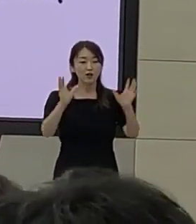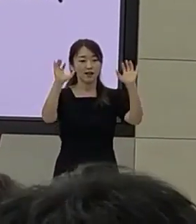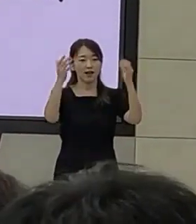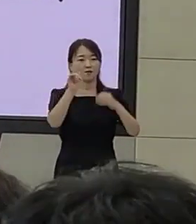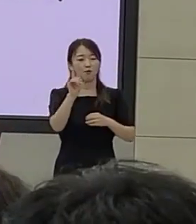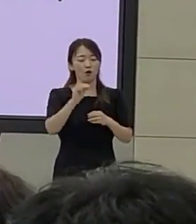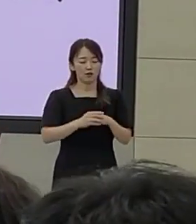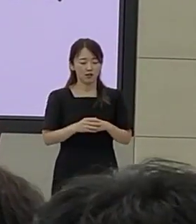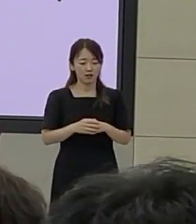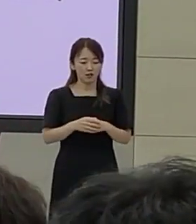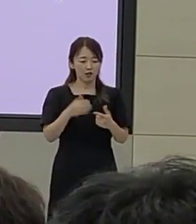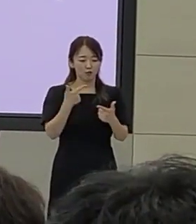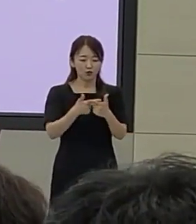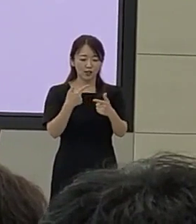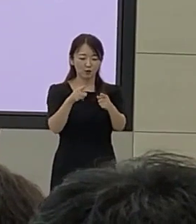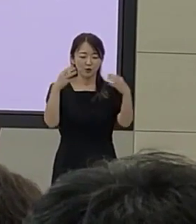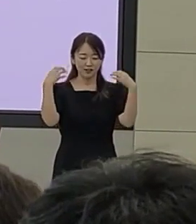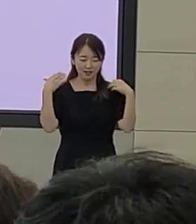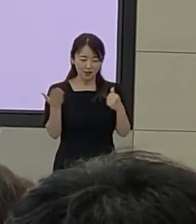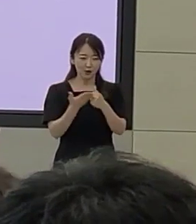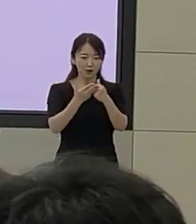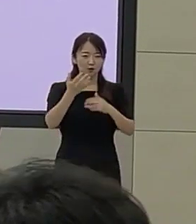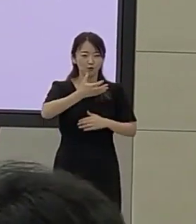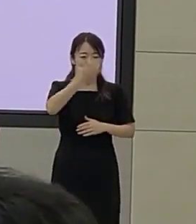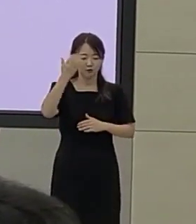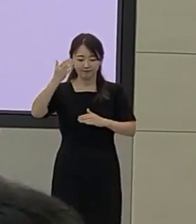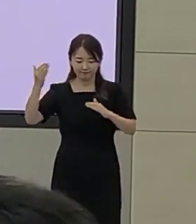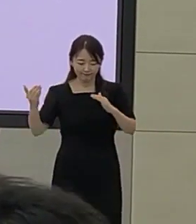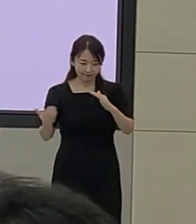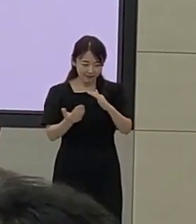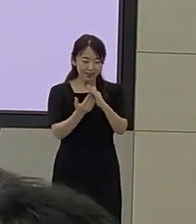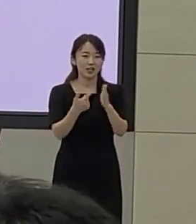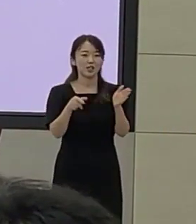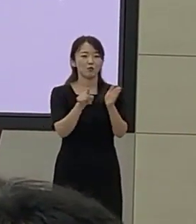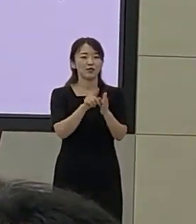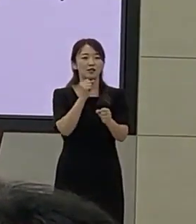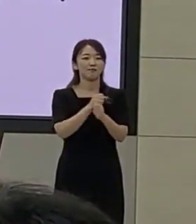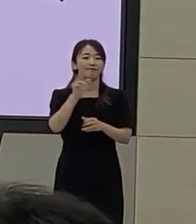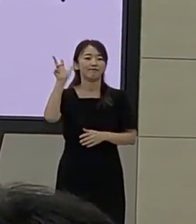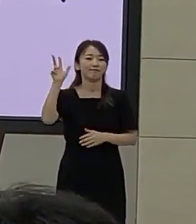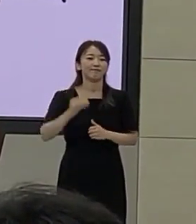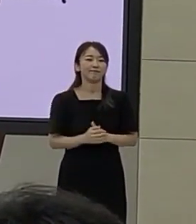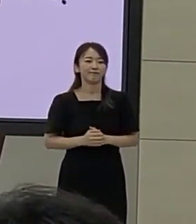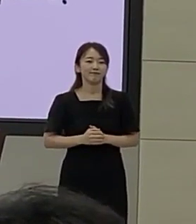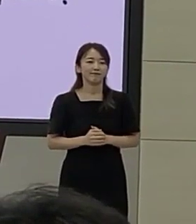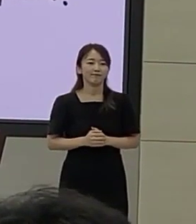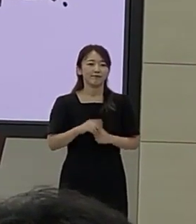부산에서 태어난 아이는 부산교육청에서 키우 꿈이 연결어 현실이 되도록